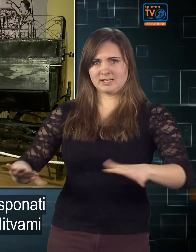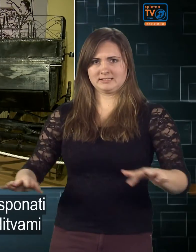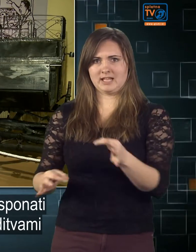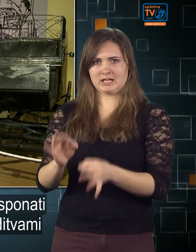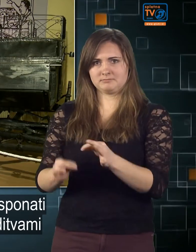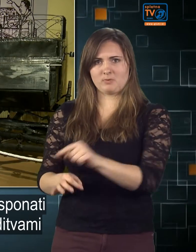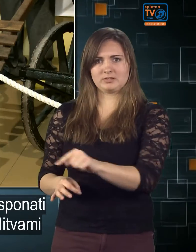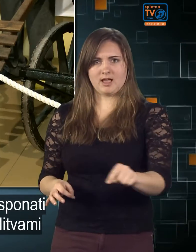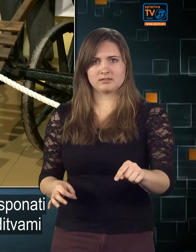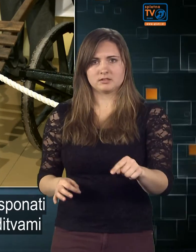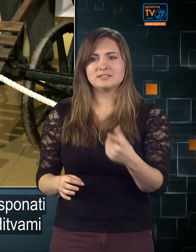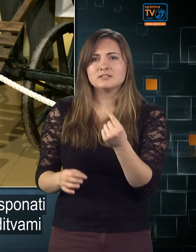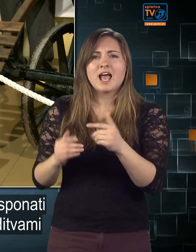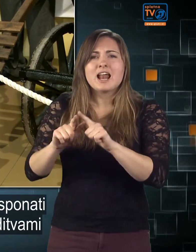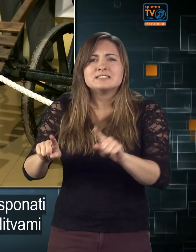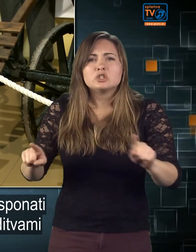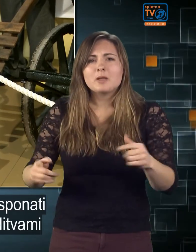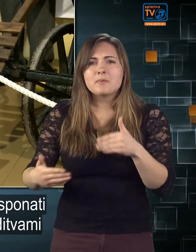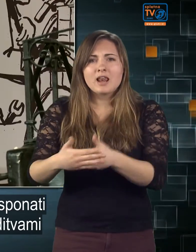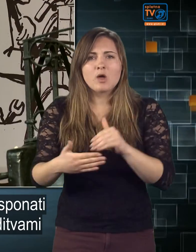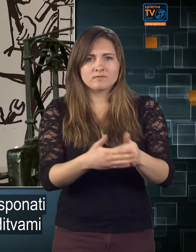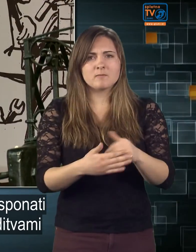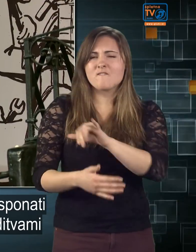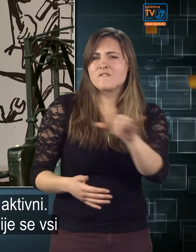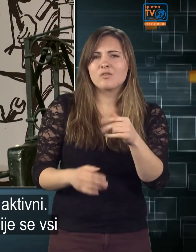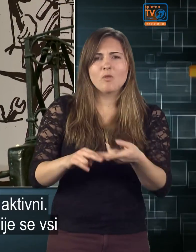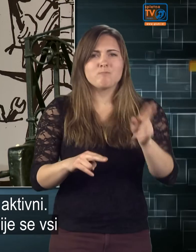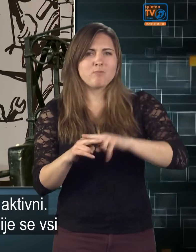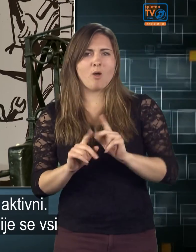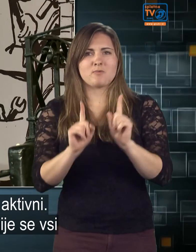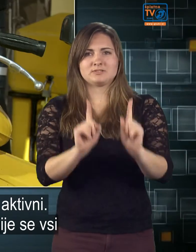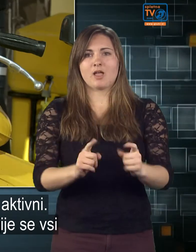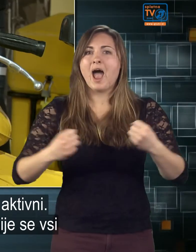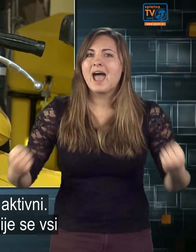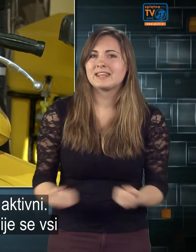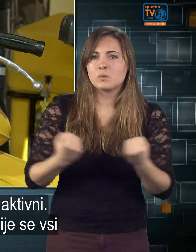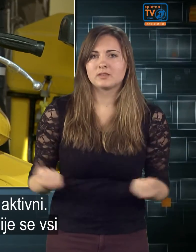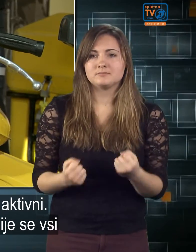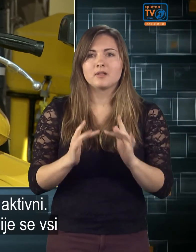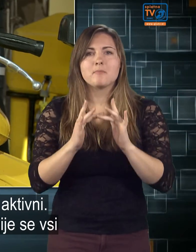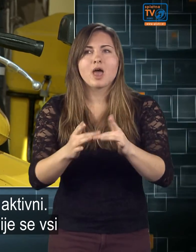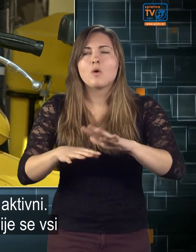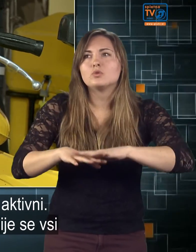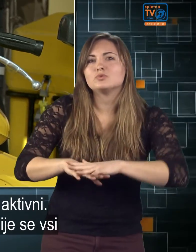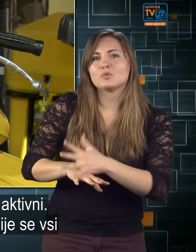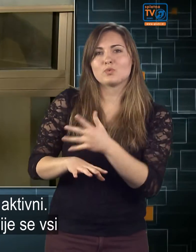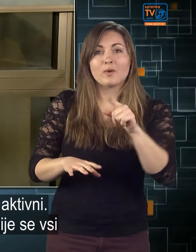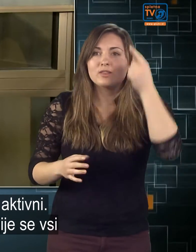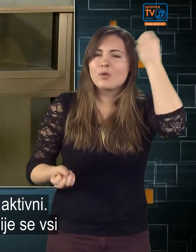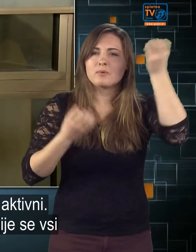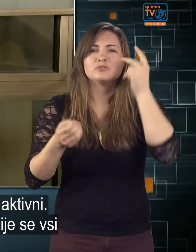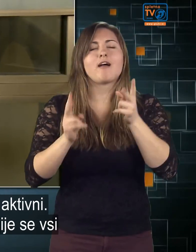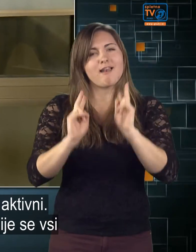Pasivni muzejski eksponati z različnimi prilagoditvami vedno bolj postajajo aktivni. Prek čutov